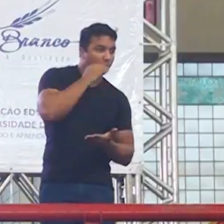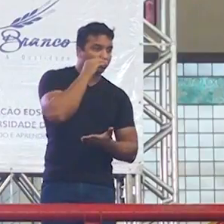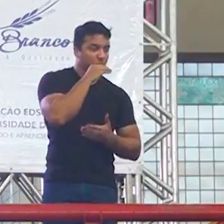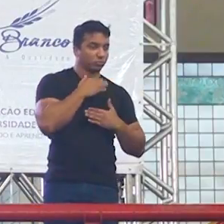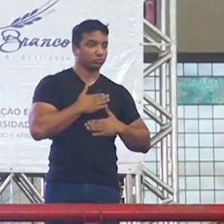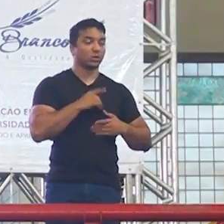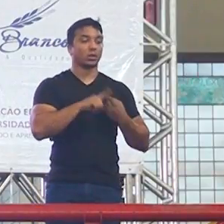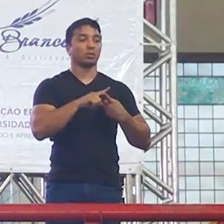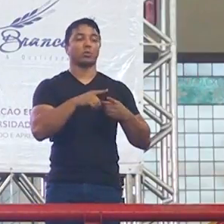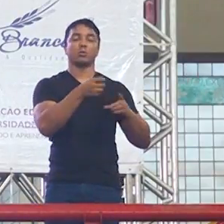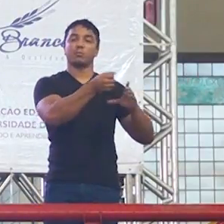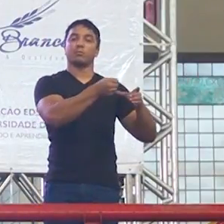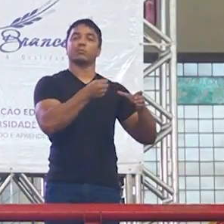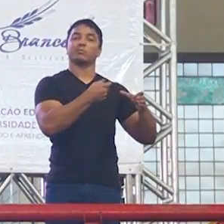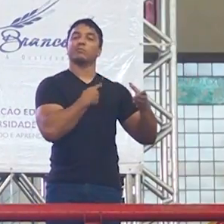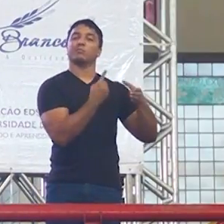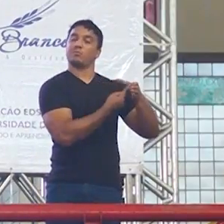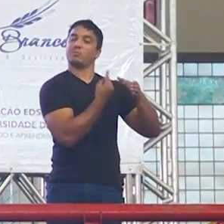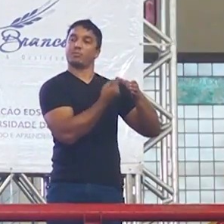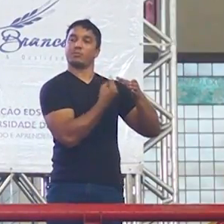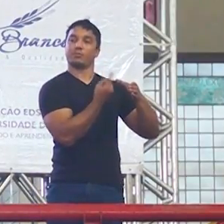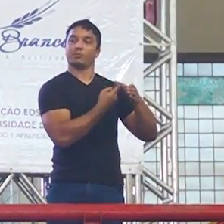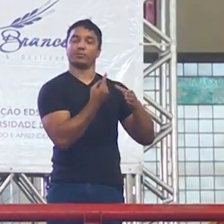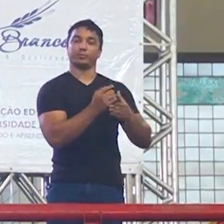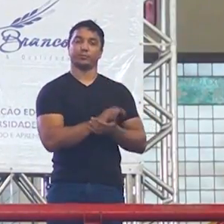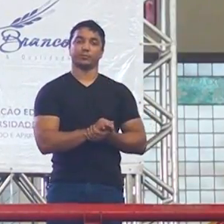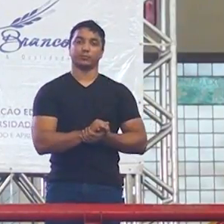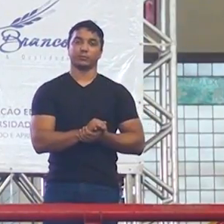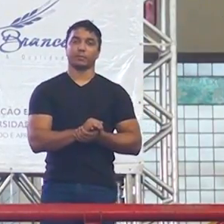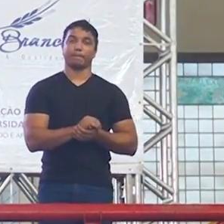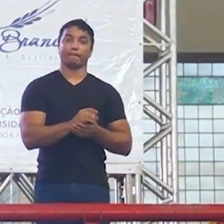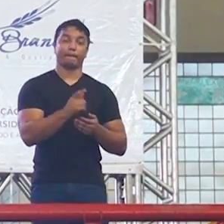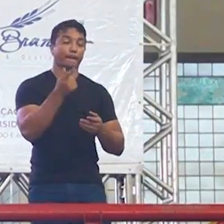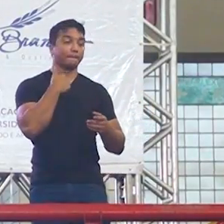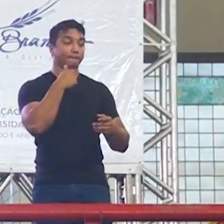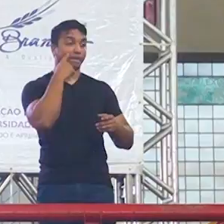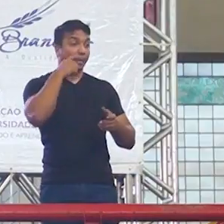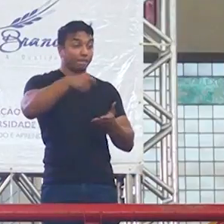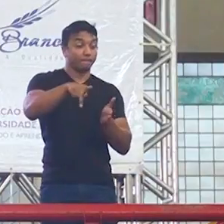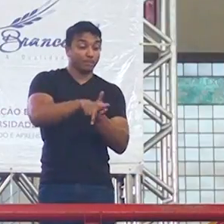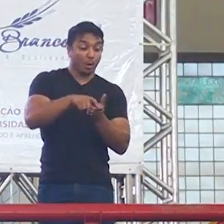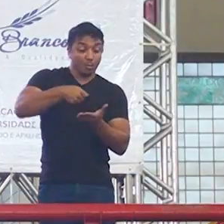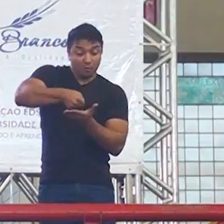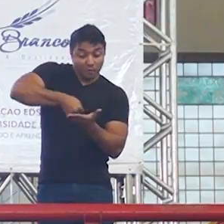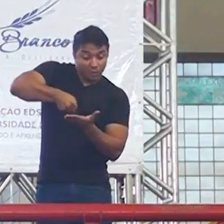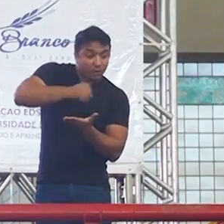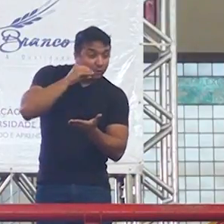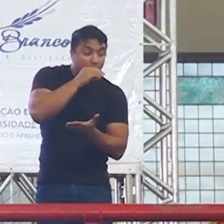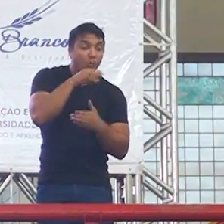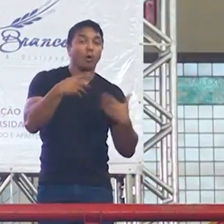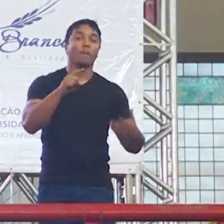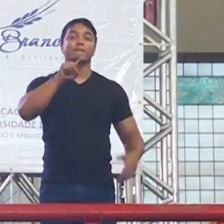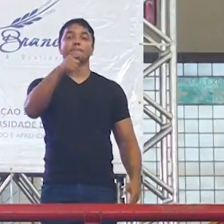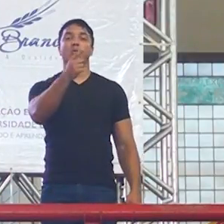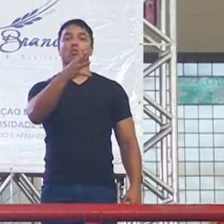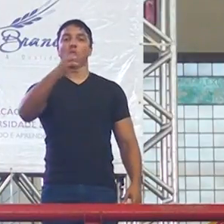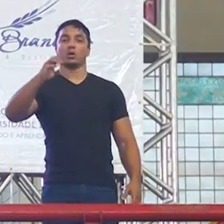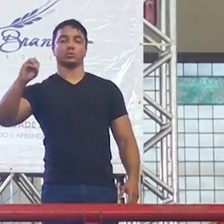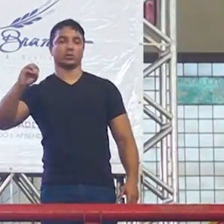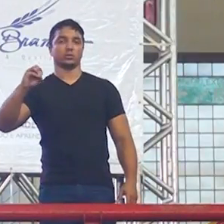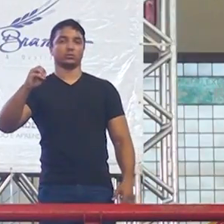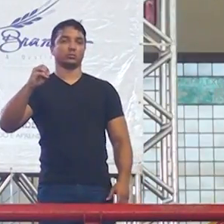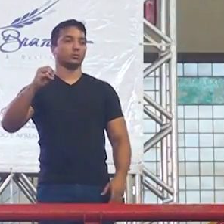no micro-ondas. Vamos lá. Quanto é a potência no ferro de passar? 1.400. Aí o